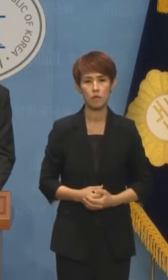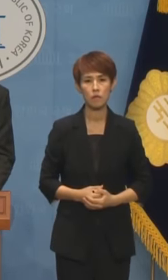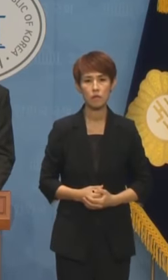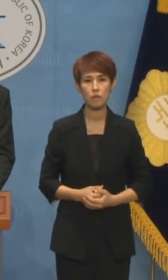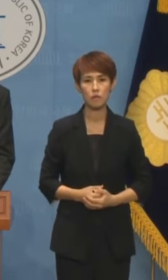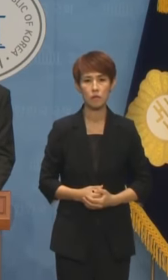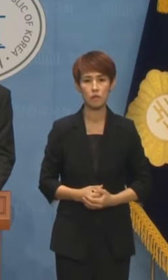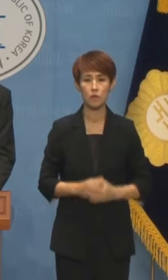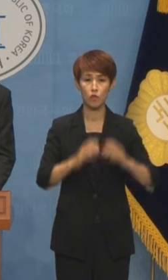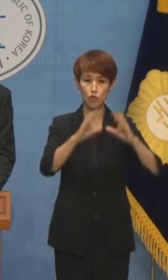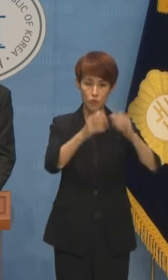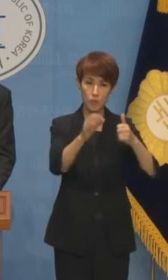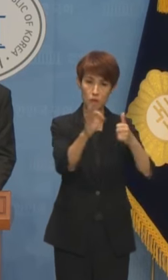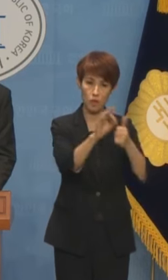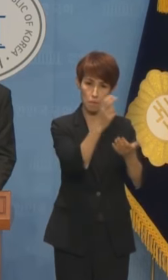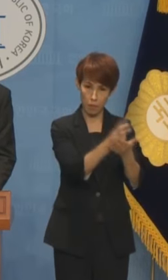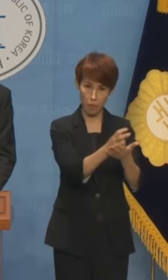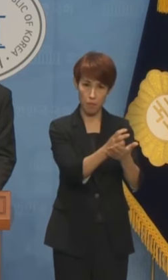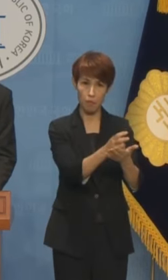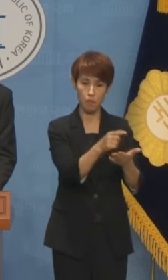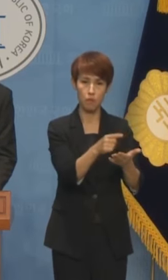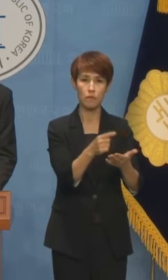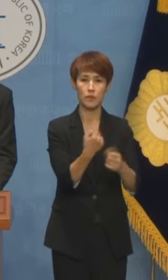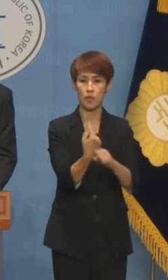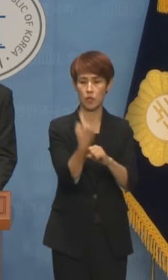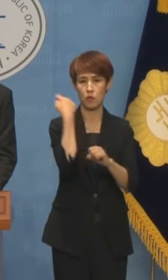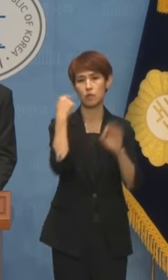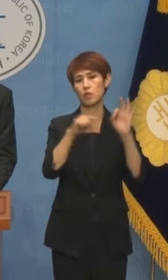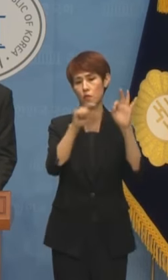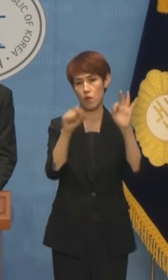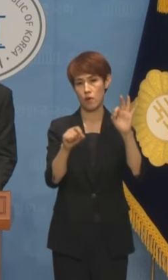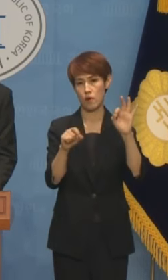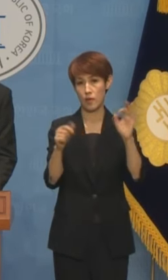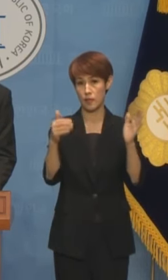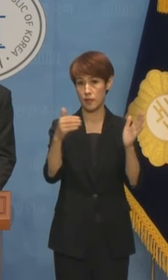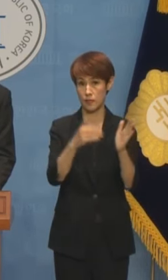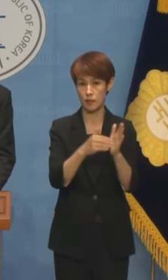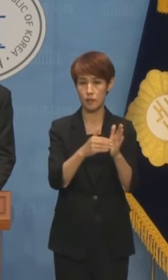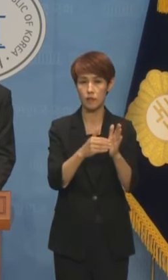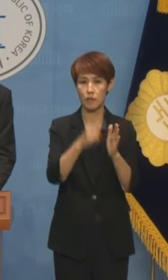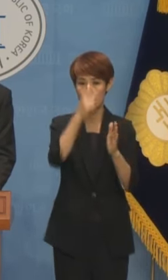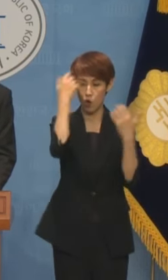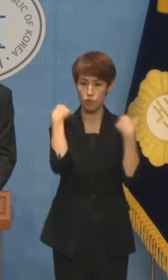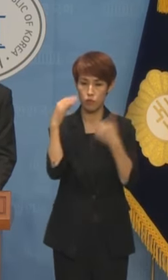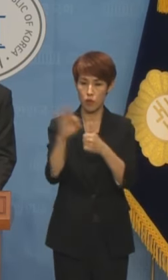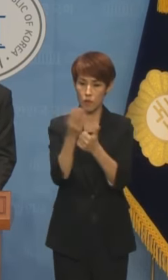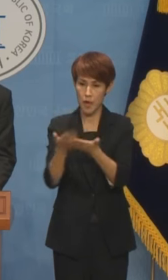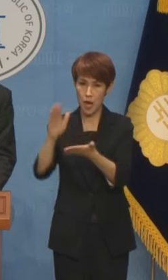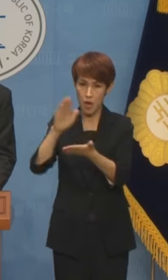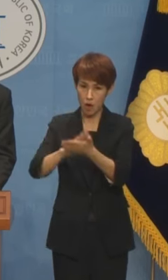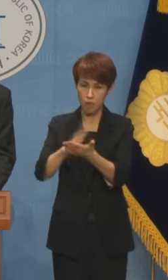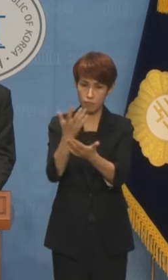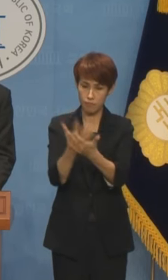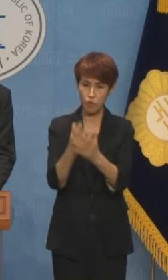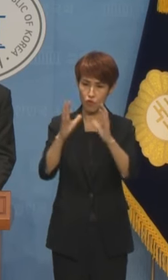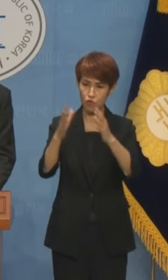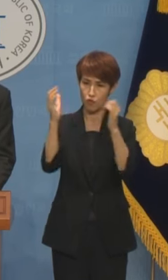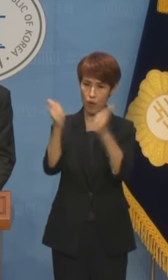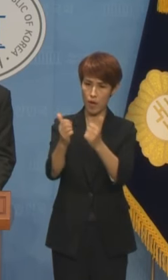또한 국민연금법에 따라 지난해 10월까지 정부 연금개혁안을 국회에